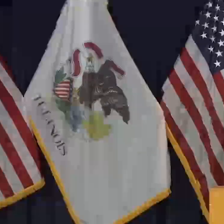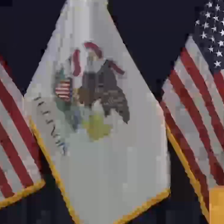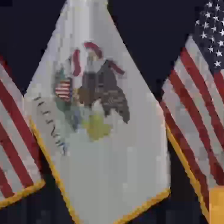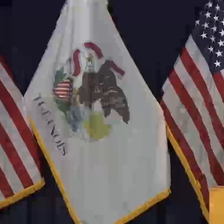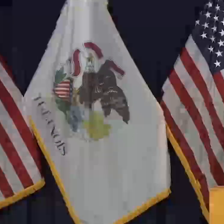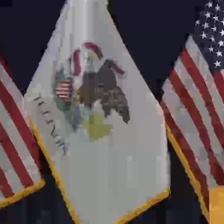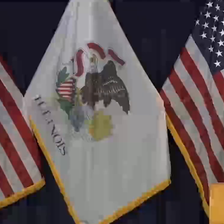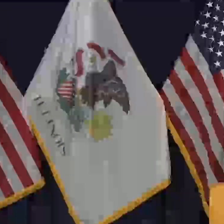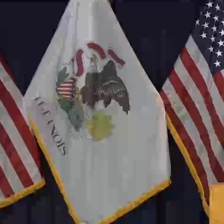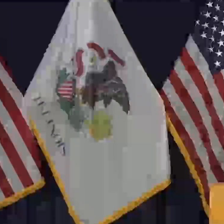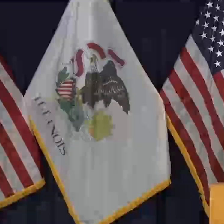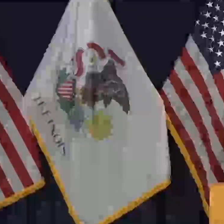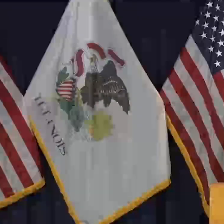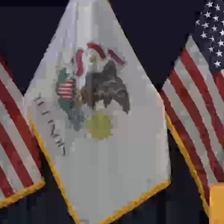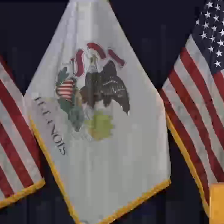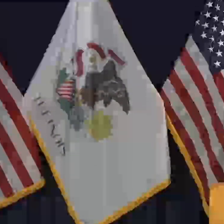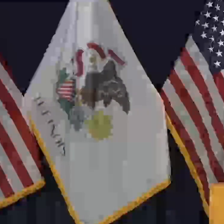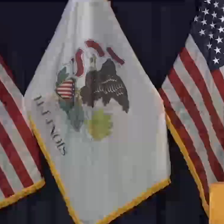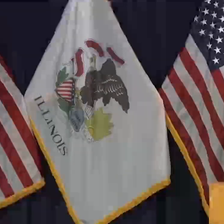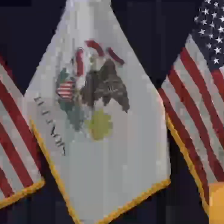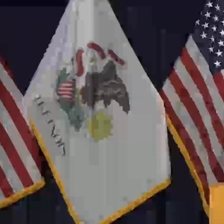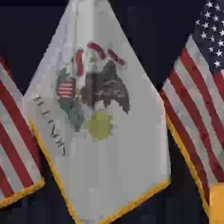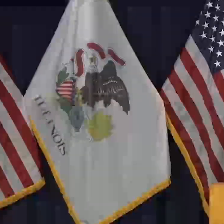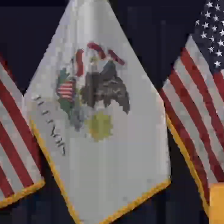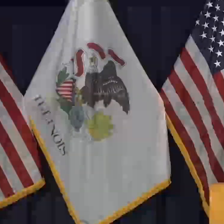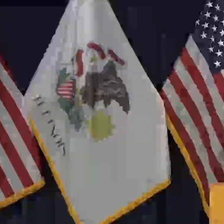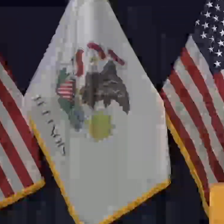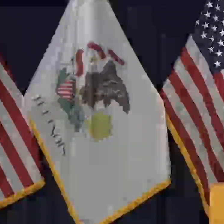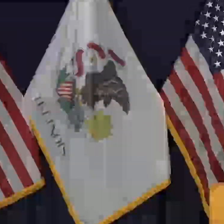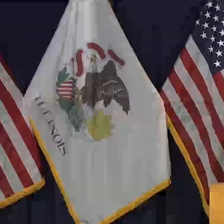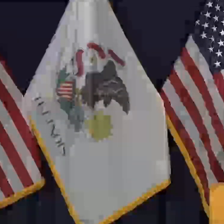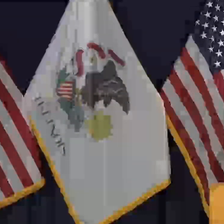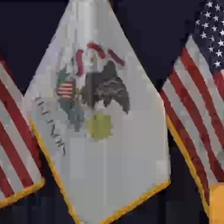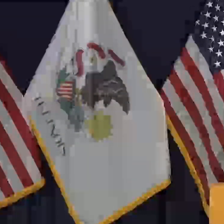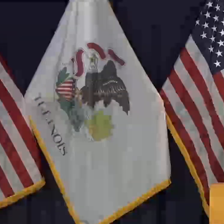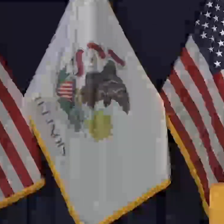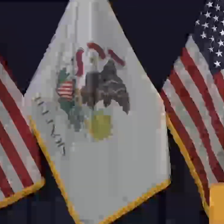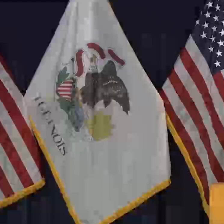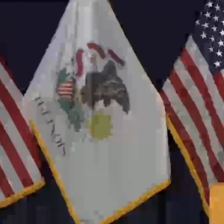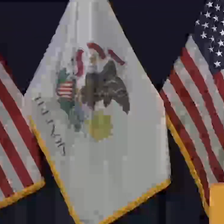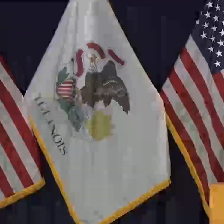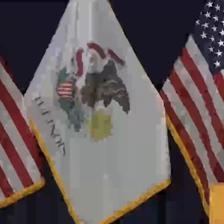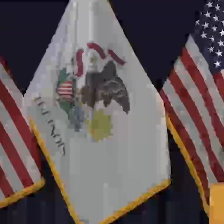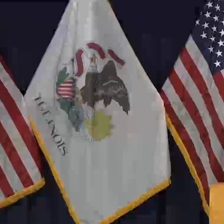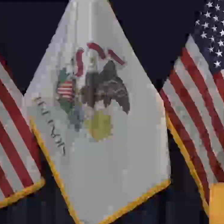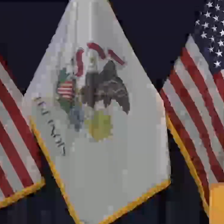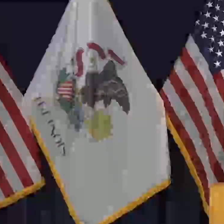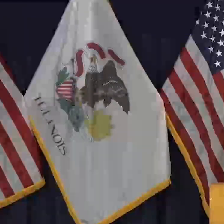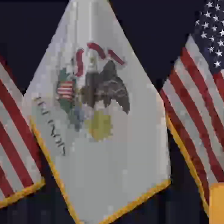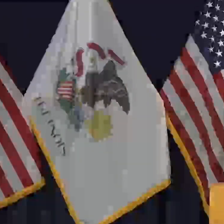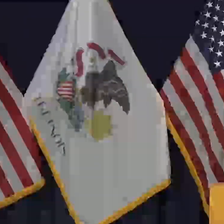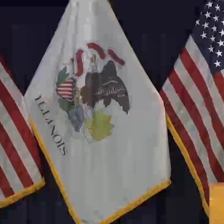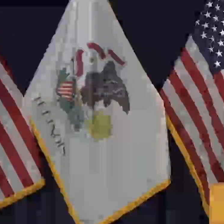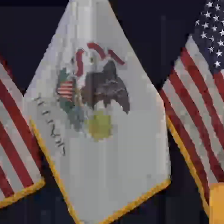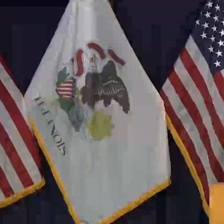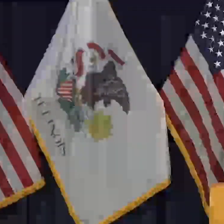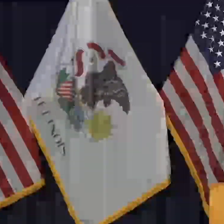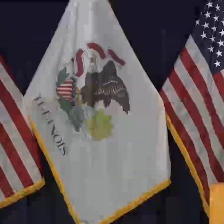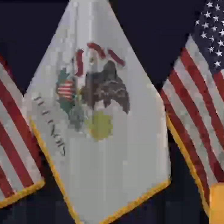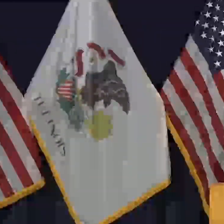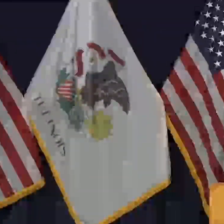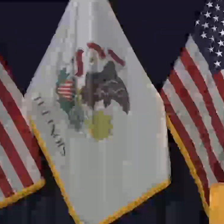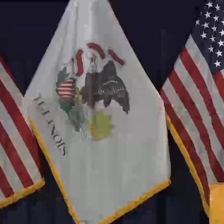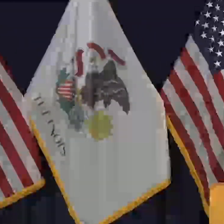de cientos de trabajos, de puestos de empleo. Hemos servido a más de 760 miembros de la Cámara de Comercio y